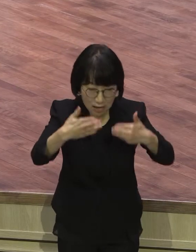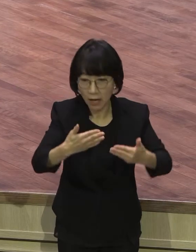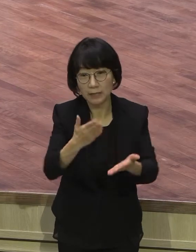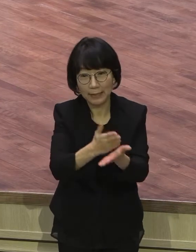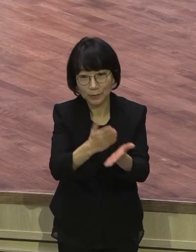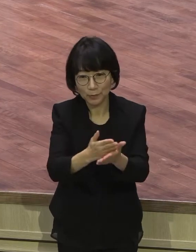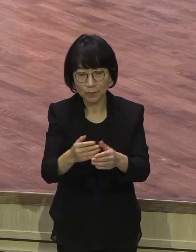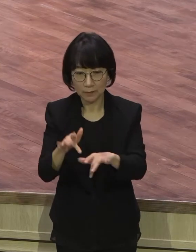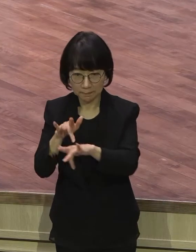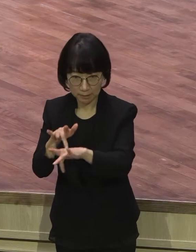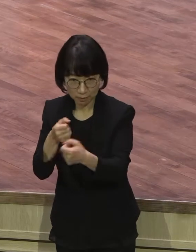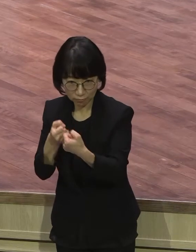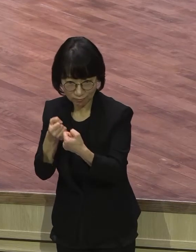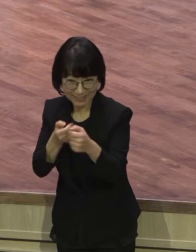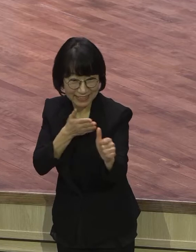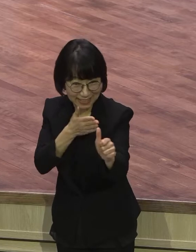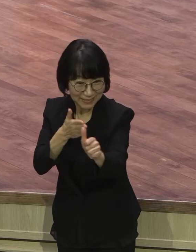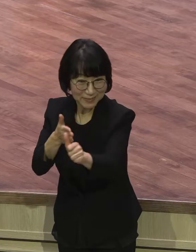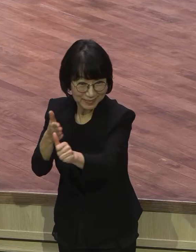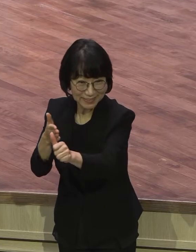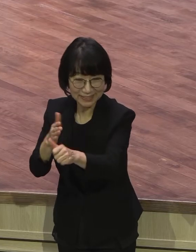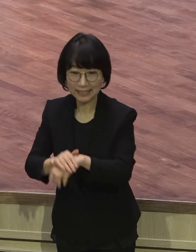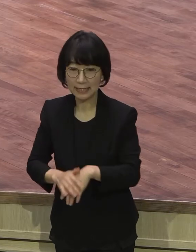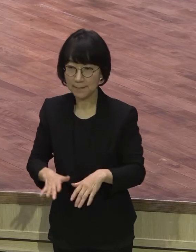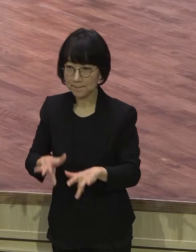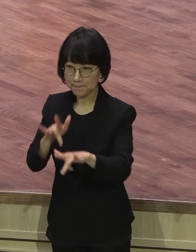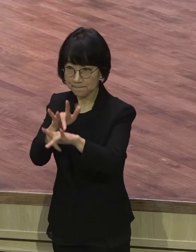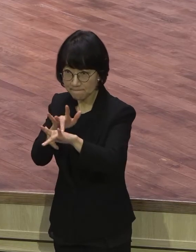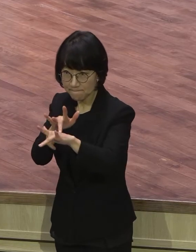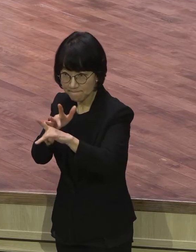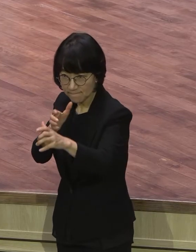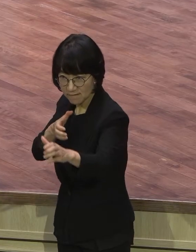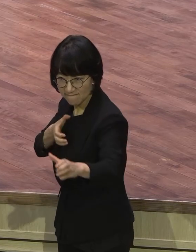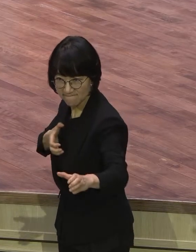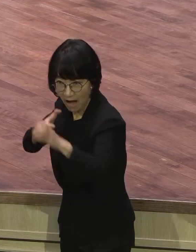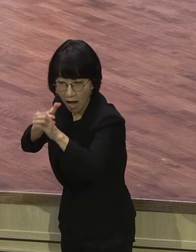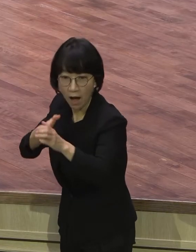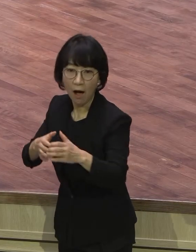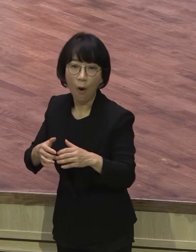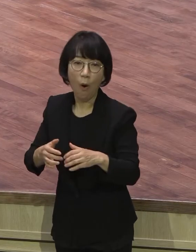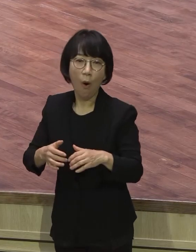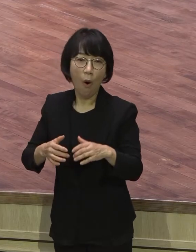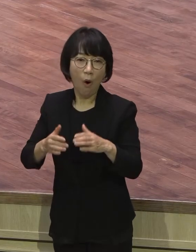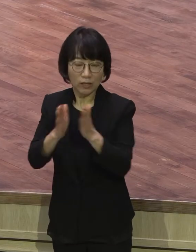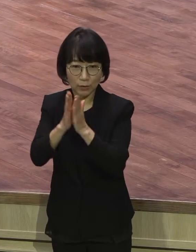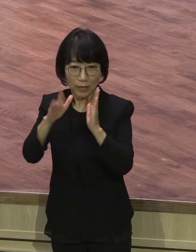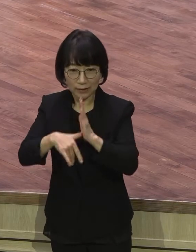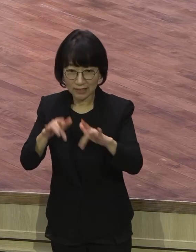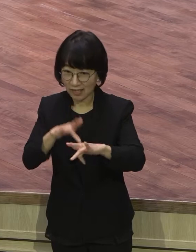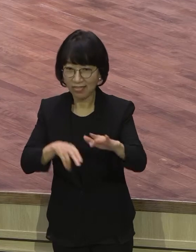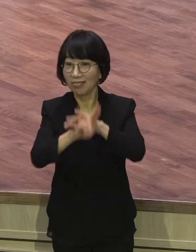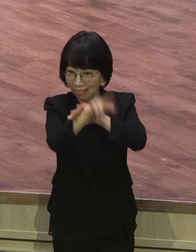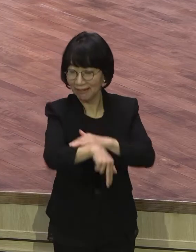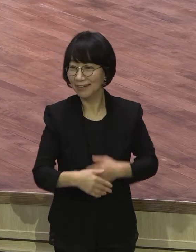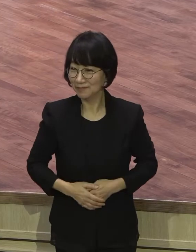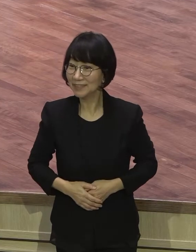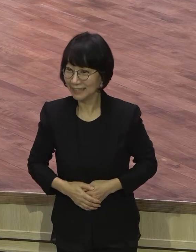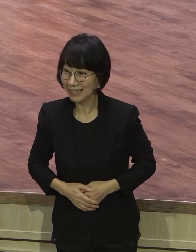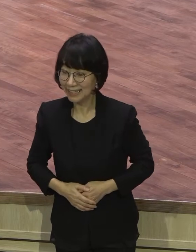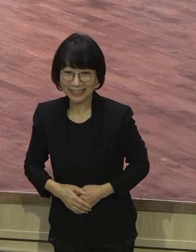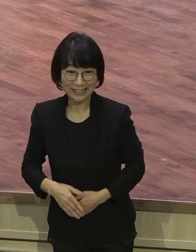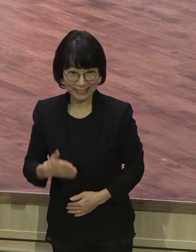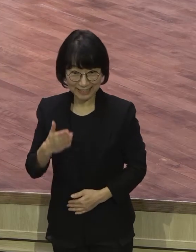바랍니다. 마귀를 대적하라. 그리하면 피하리라. 기도의 영적 싸움입니다. 내 힘이 아니에요. 내 안에